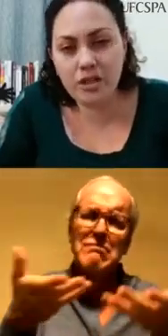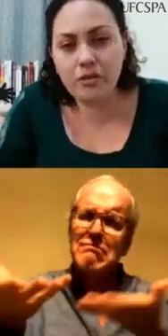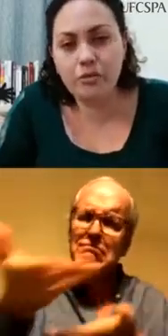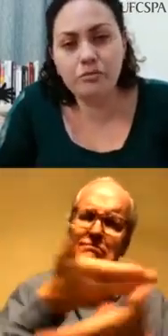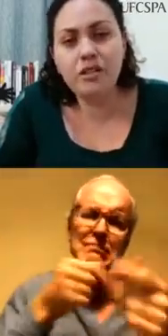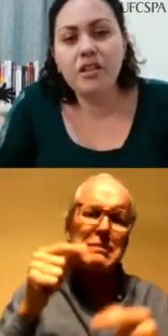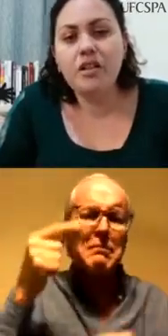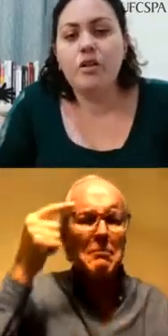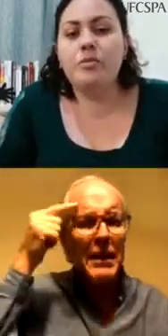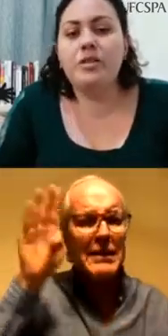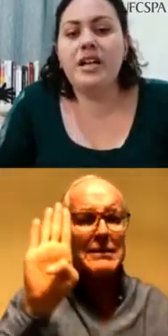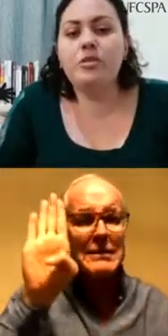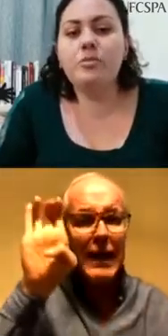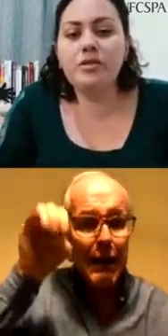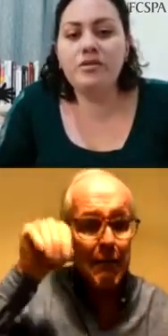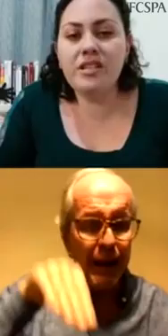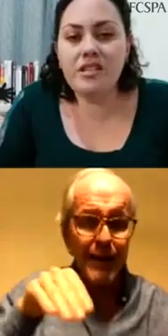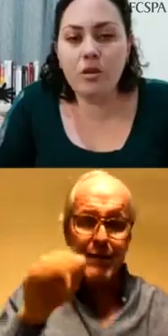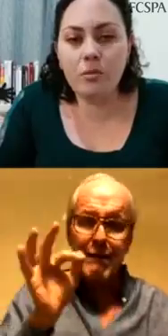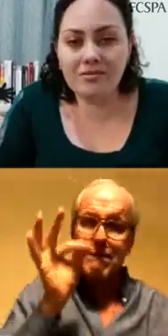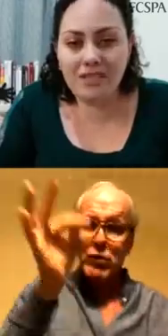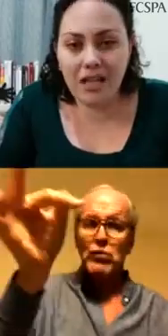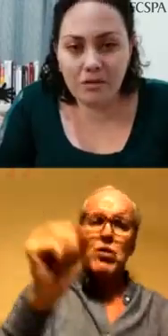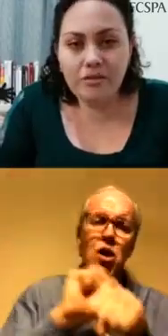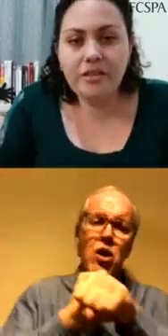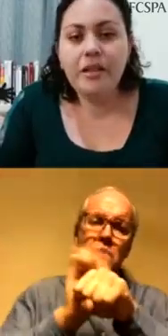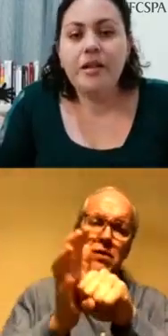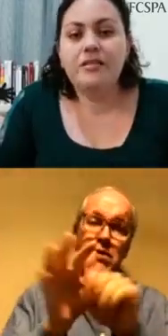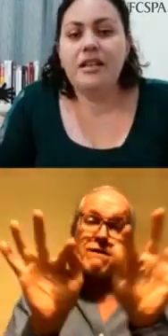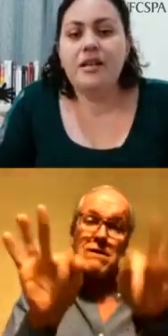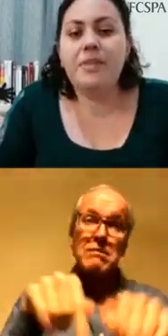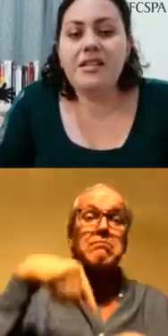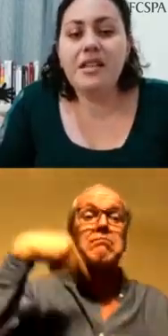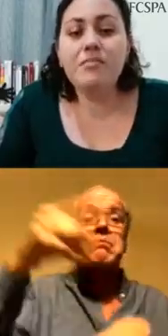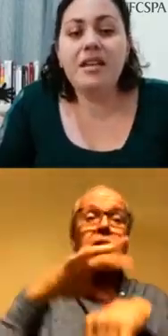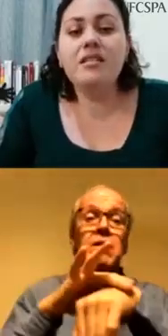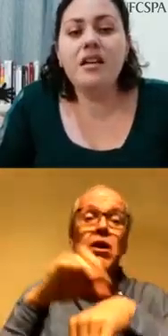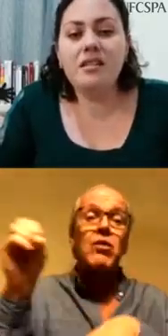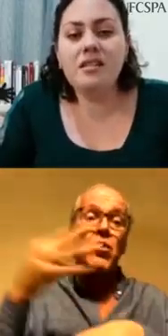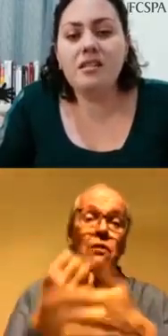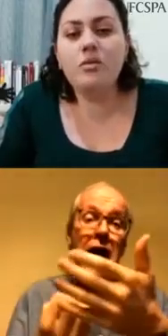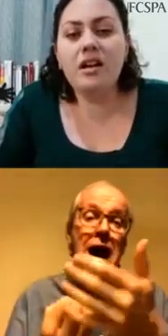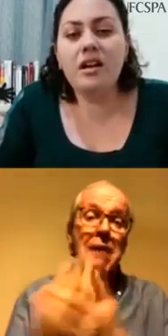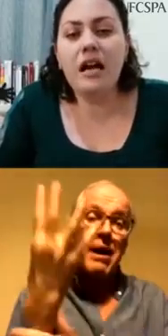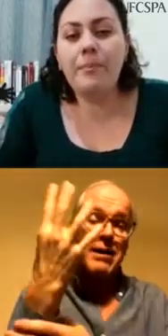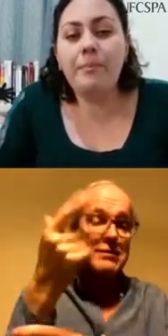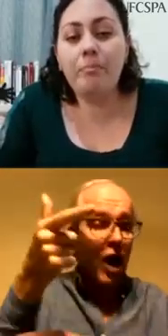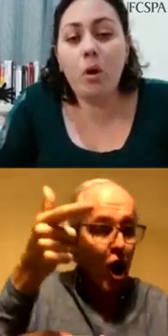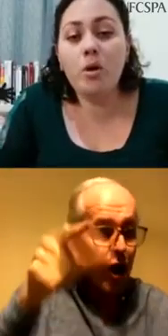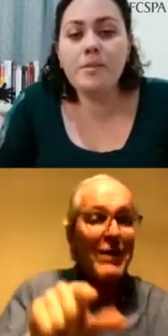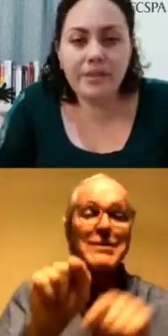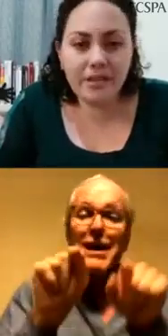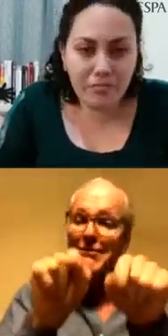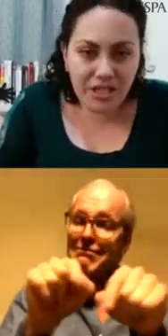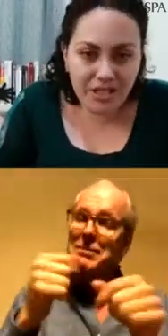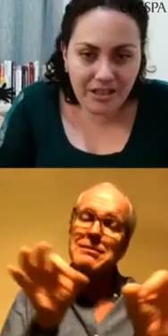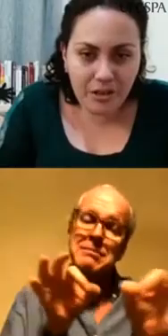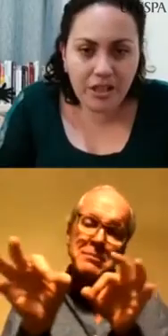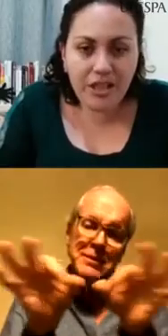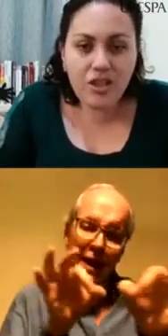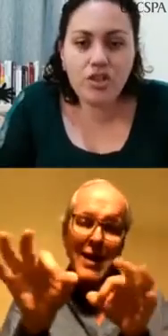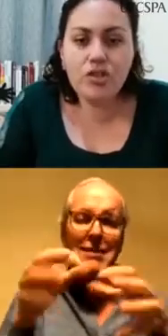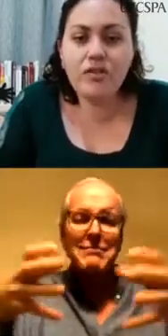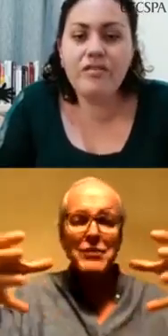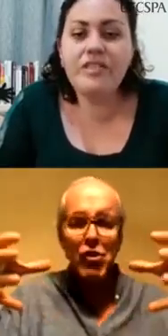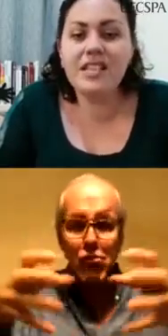opinião de cada um. Obrigado pelo que vocês têm comentado. Né? Pensem bem em relação a pós-pandemia, né? O